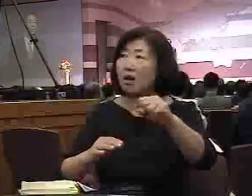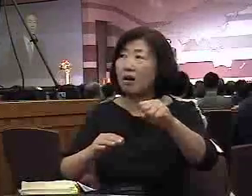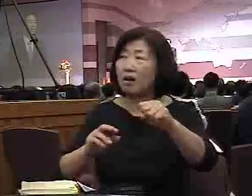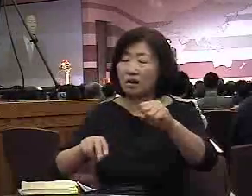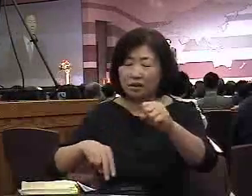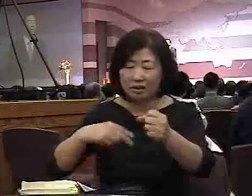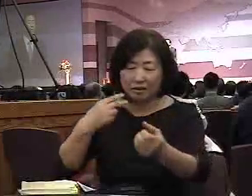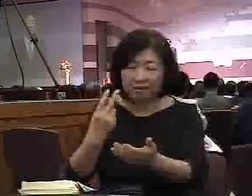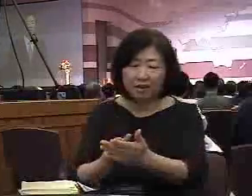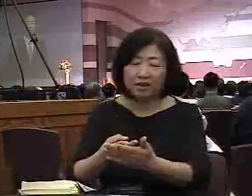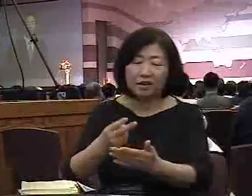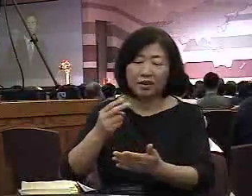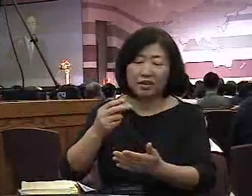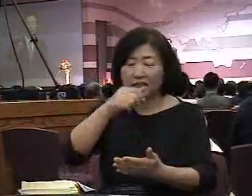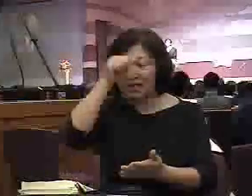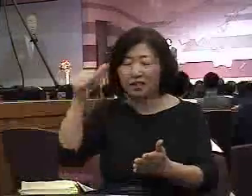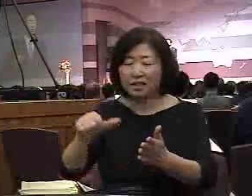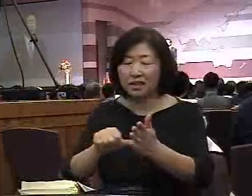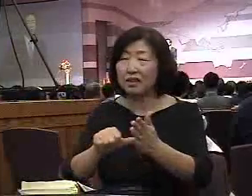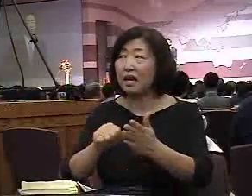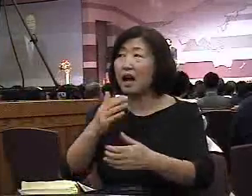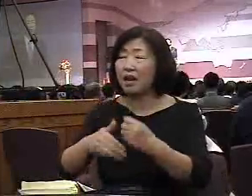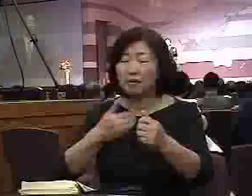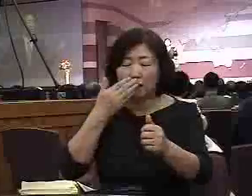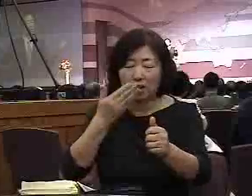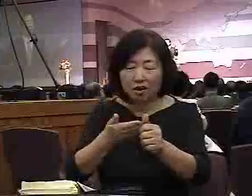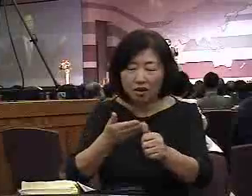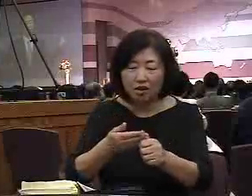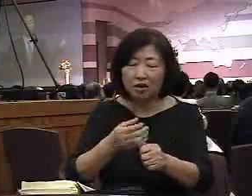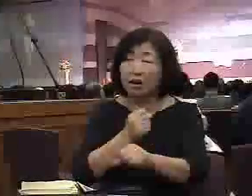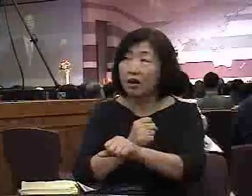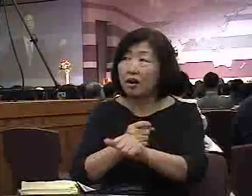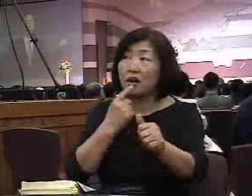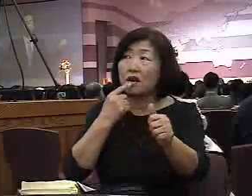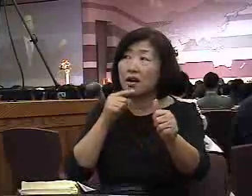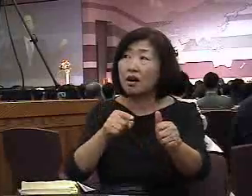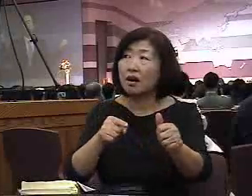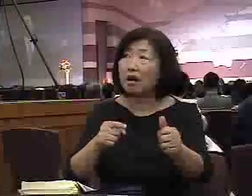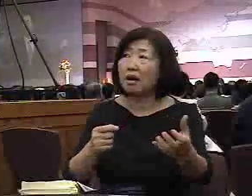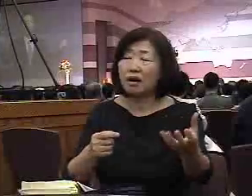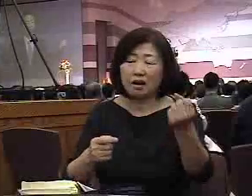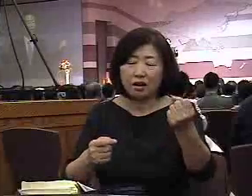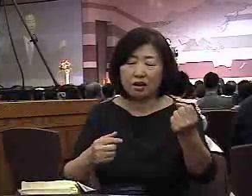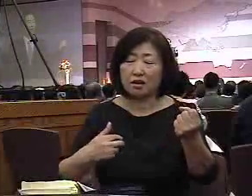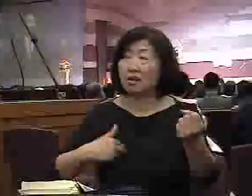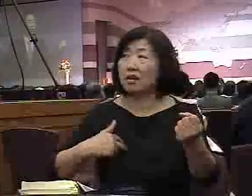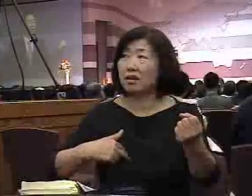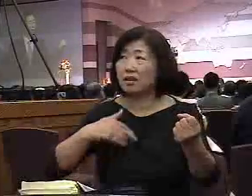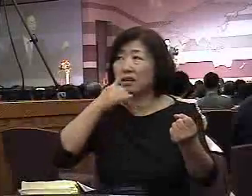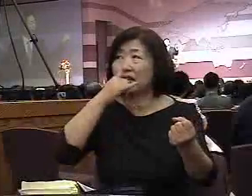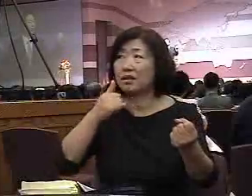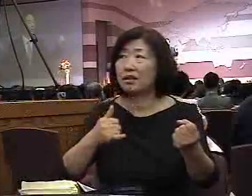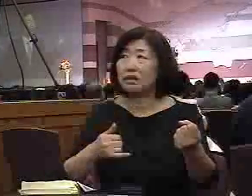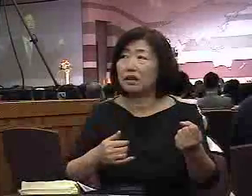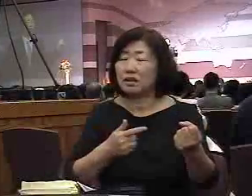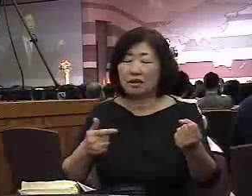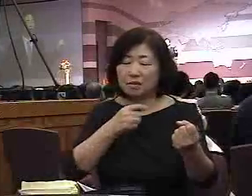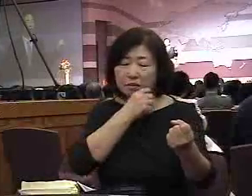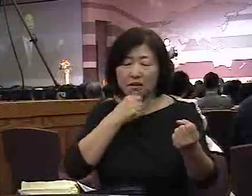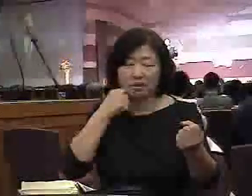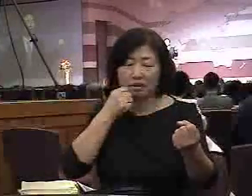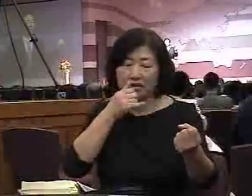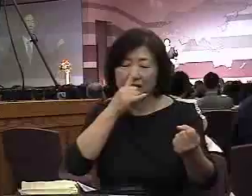자빠지는 인생인데 하나님이 이거 먹어라 주시고 이거 해라 딱 잡고는 그게 너무 재밌는 거예요. 너무 맛있는